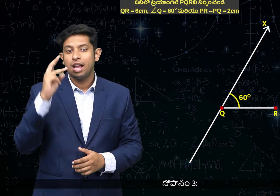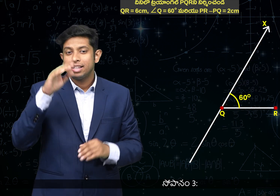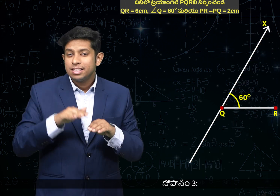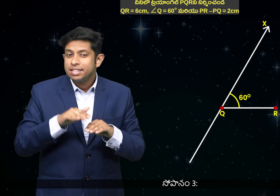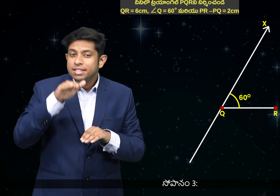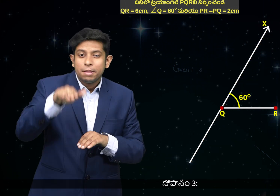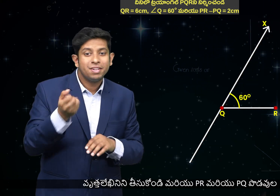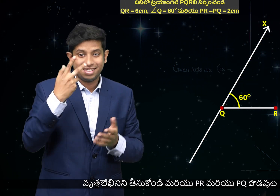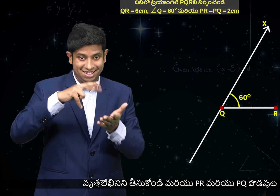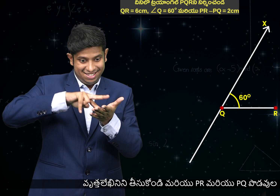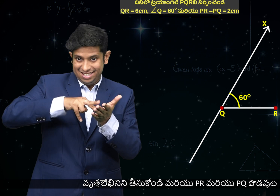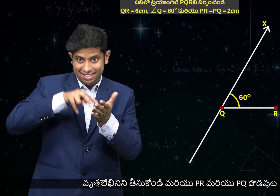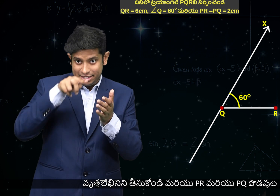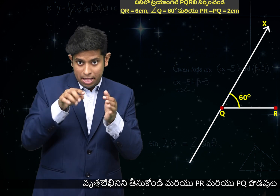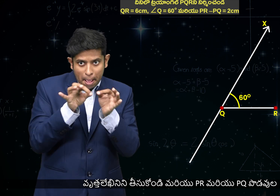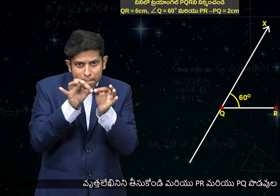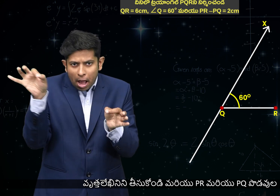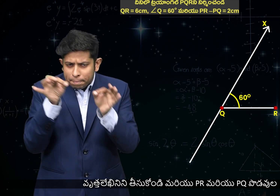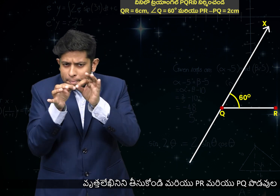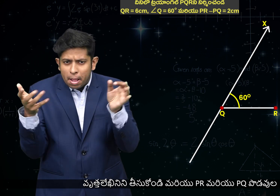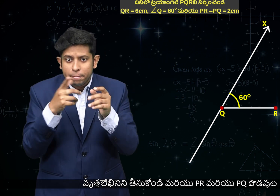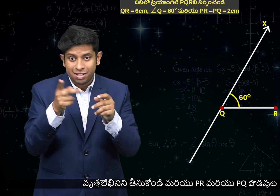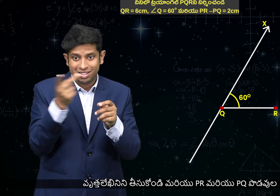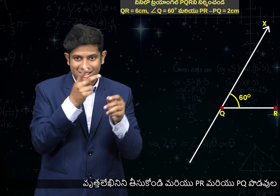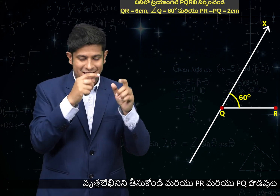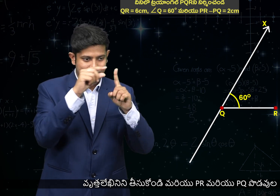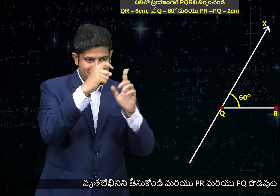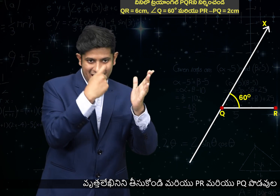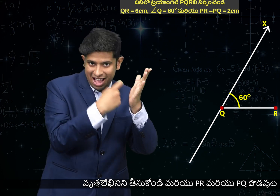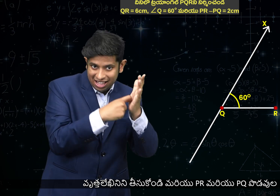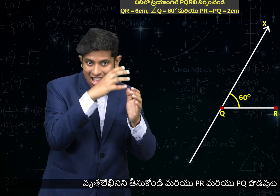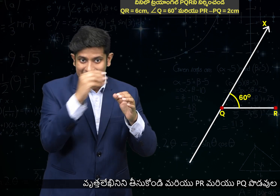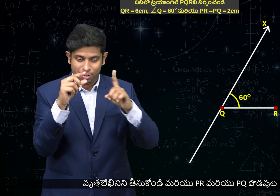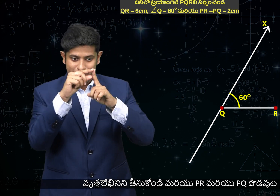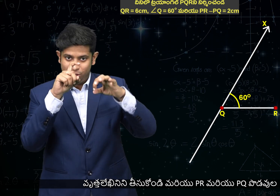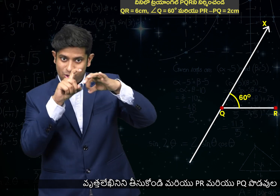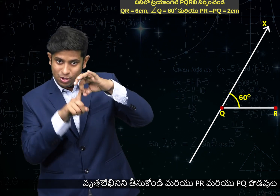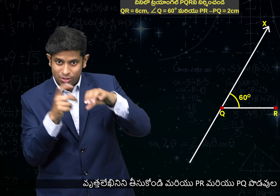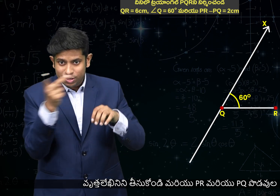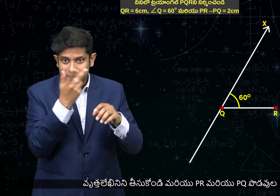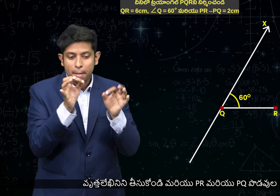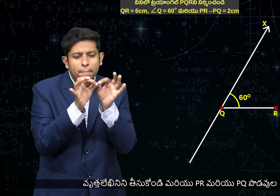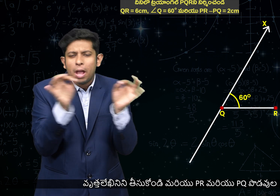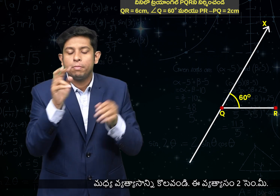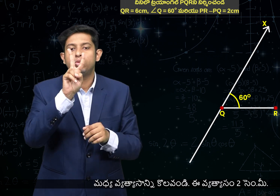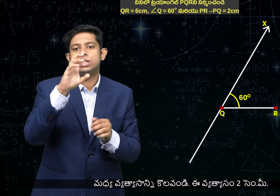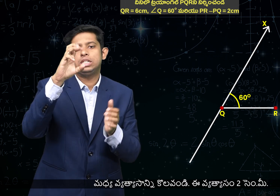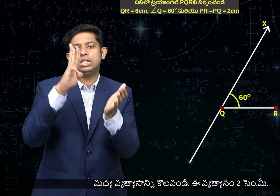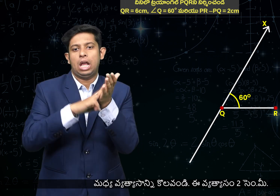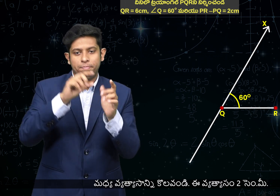సోపానం 3. వృత్తలేఖినిని తీసుకోండి మరియు PR మరియు PQ పొడవుల మధ్య